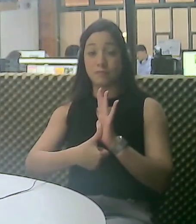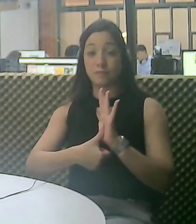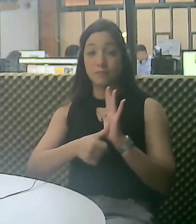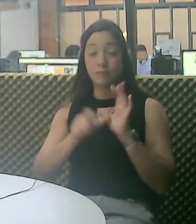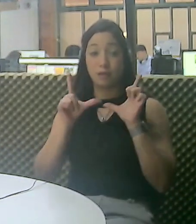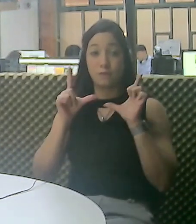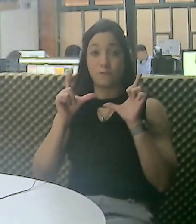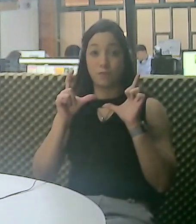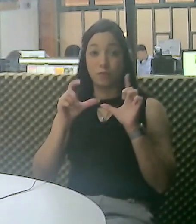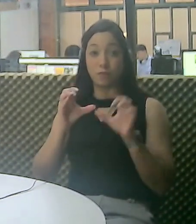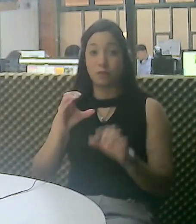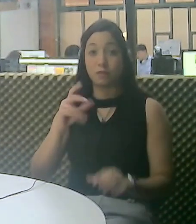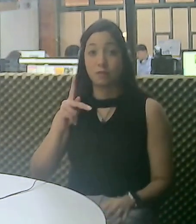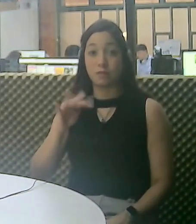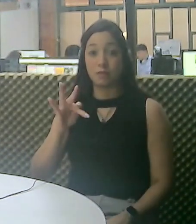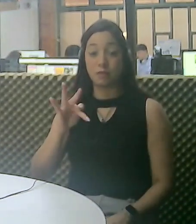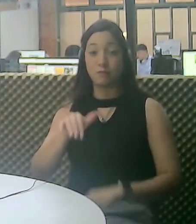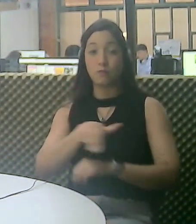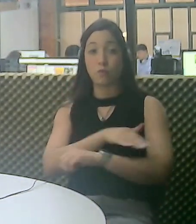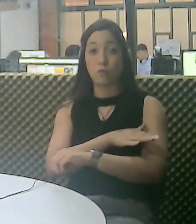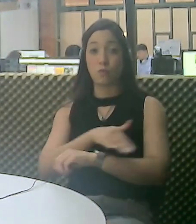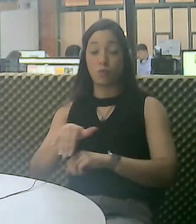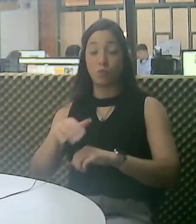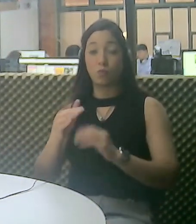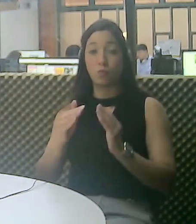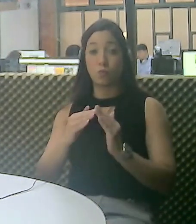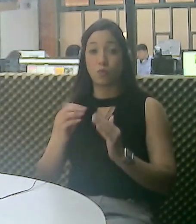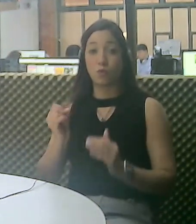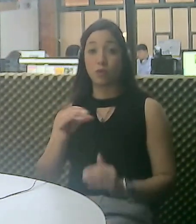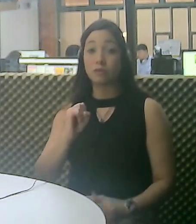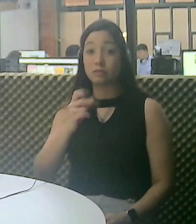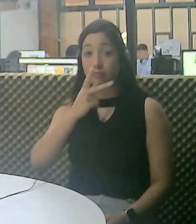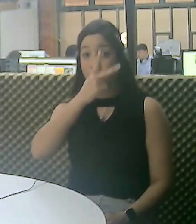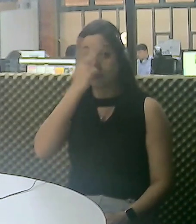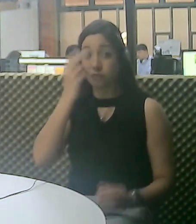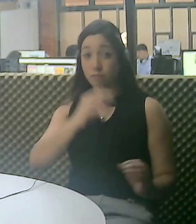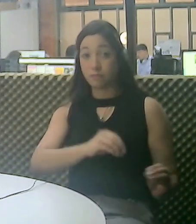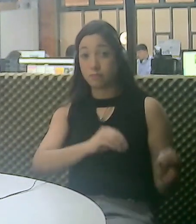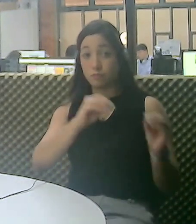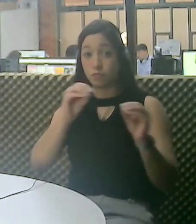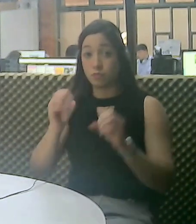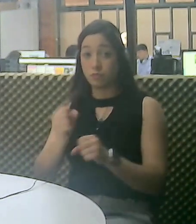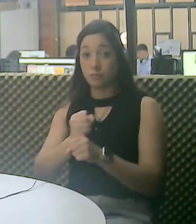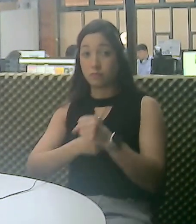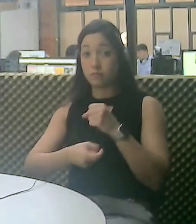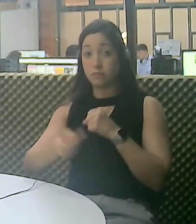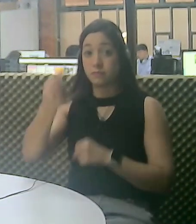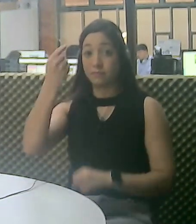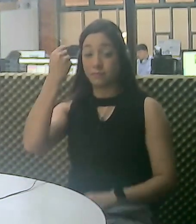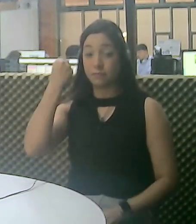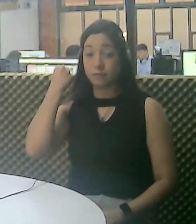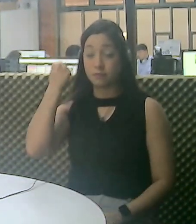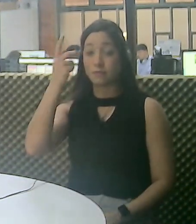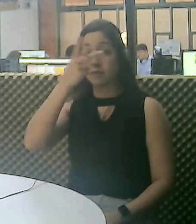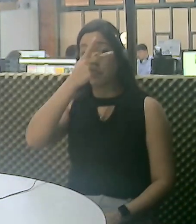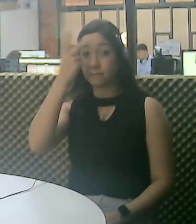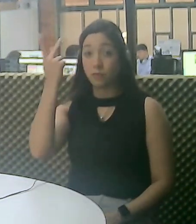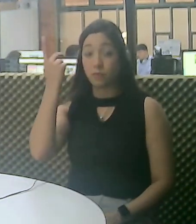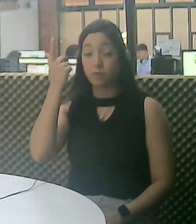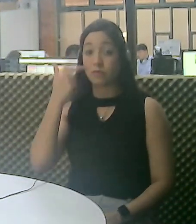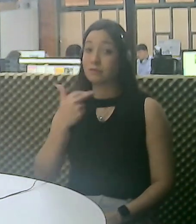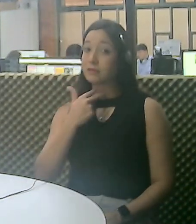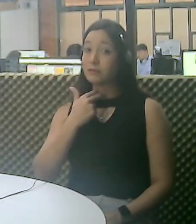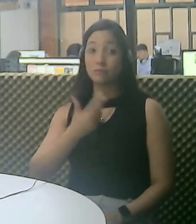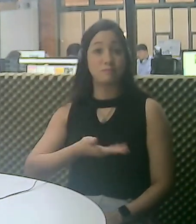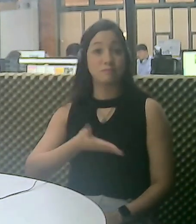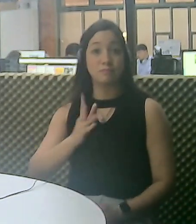com foto, CPF, comprovante de endereço recente, caso tenha se mudado no último ano. Se o beneficiário não puder comparecer